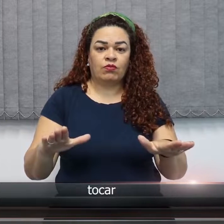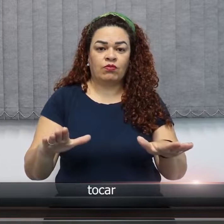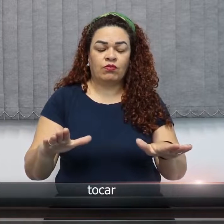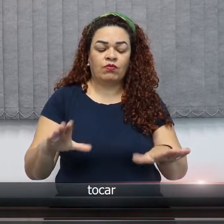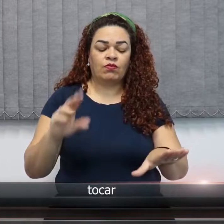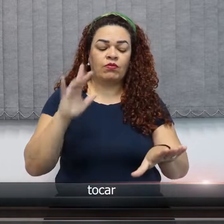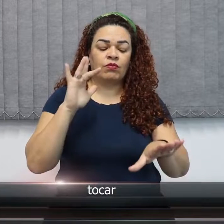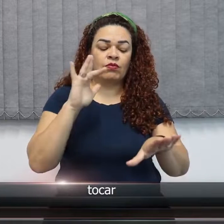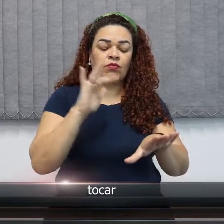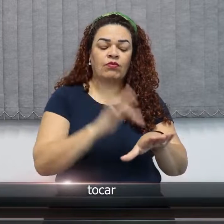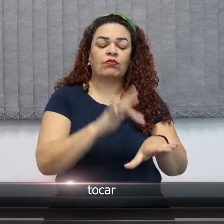tocar,